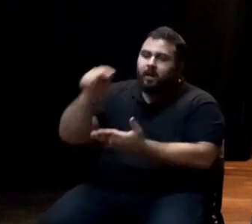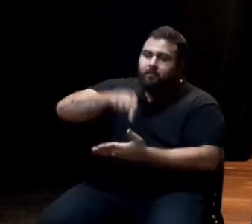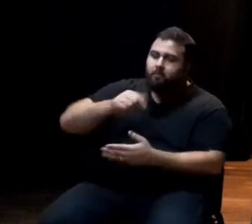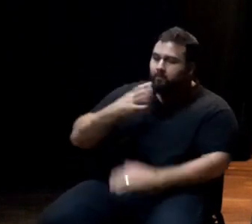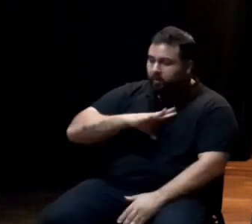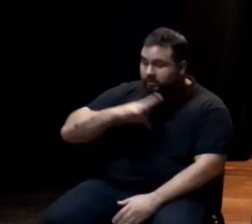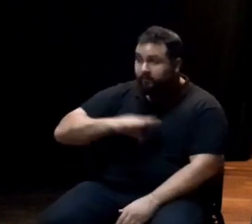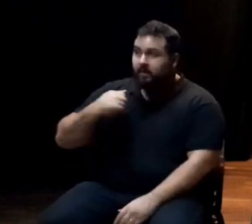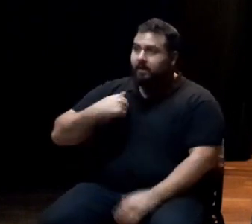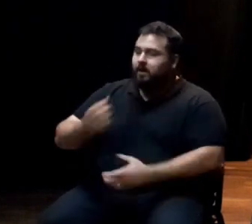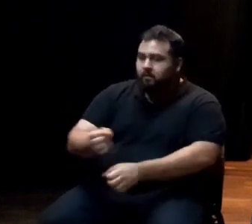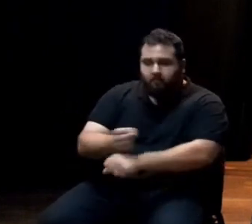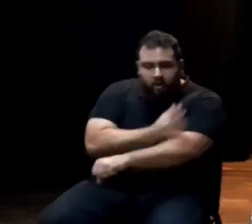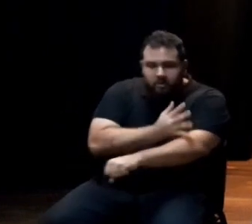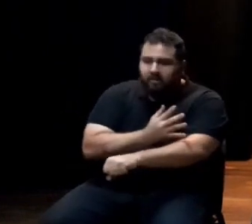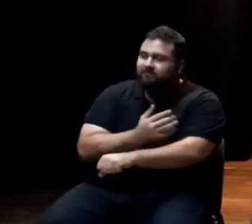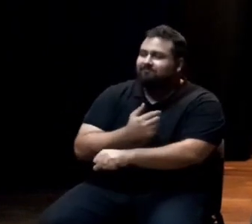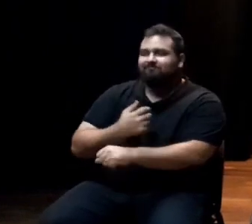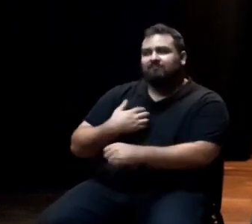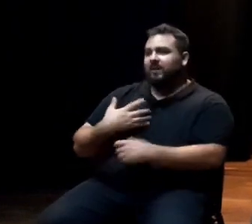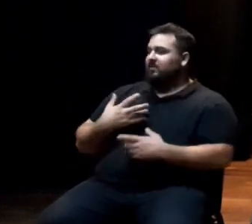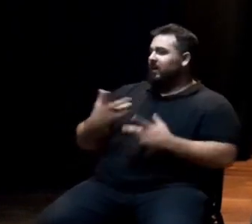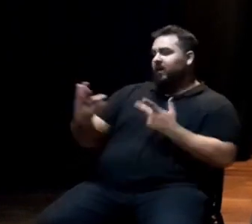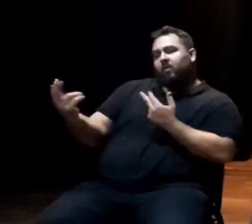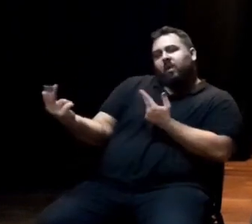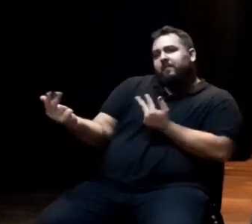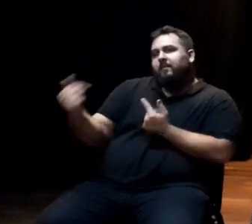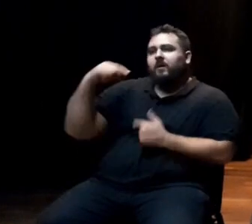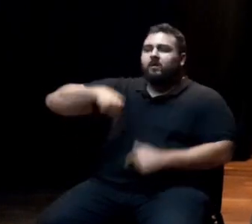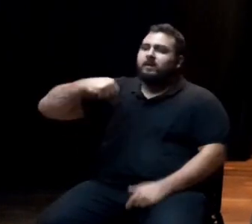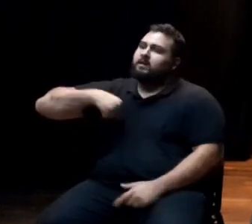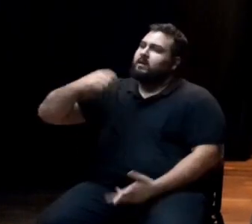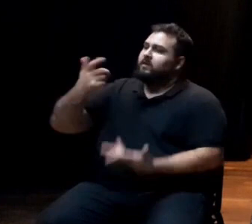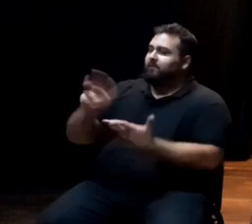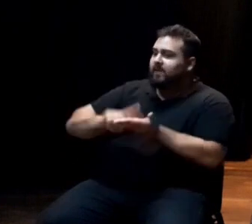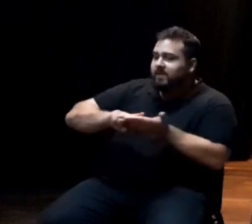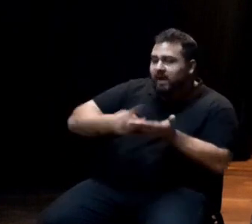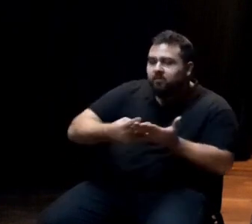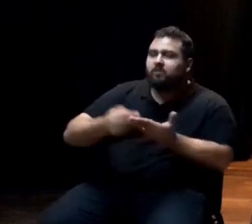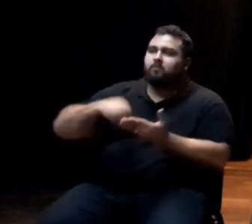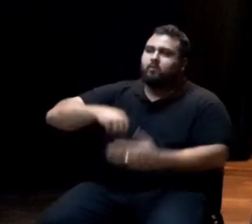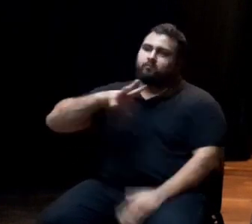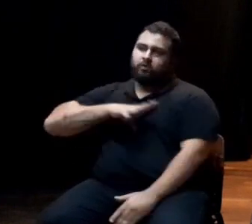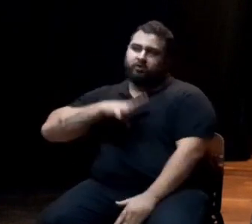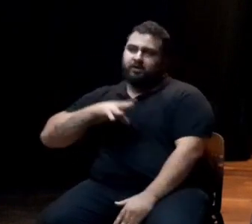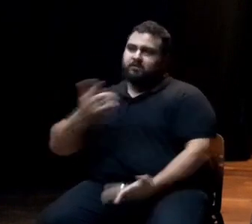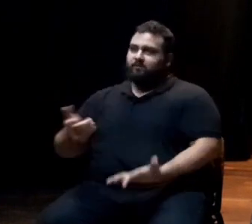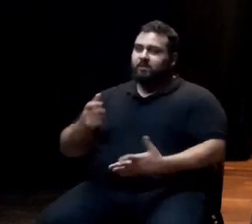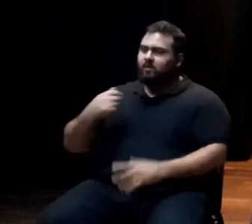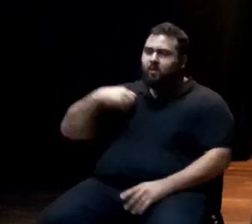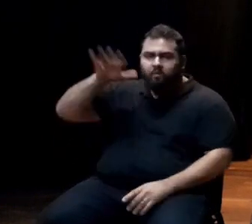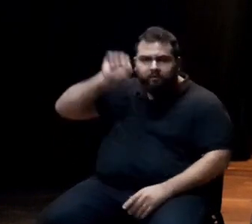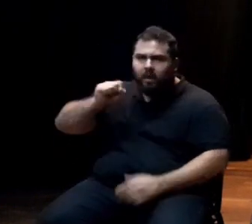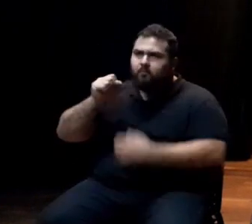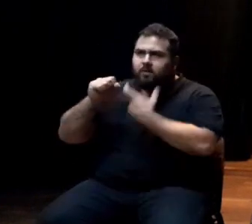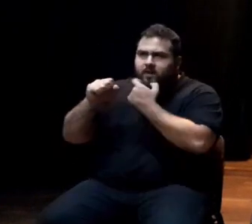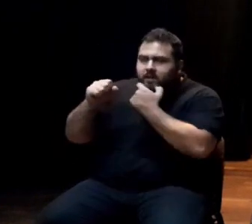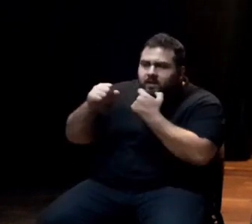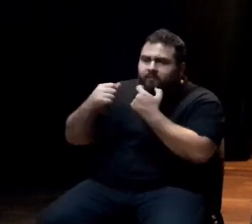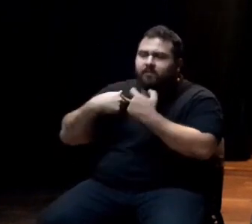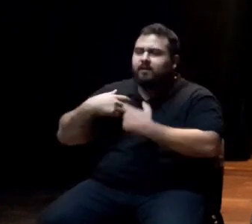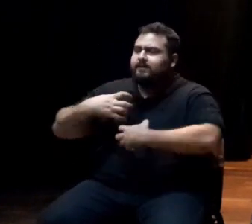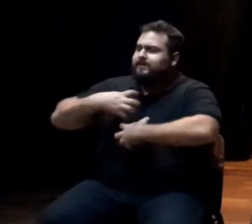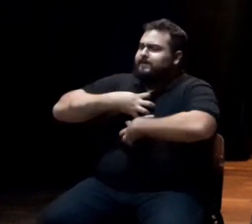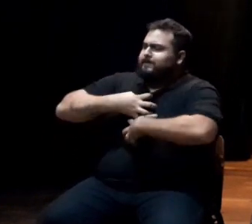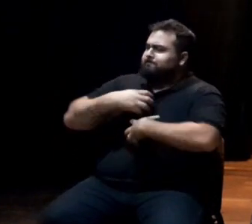tanta emoção como ela é passada. Sim, então a gente brasileiro vai ouvir, pô, nada a ver. Agora, se você ouvir a música em inglês, você vai sentir uma